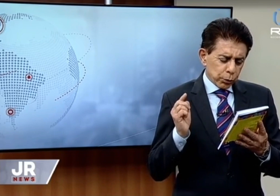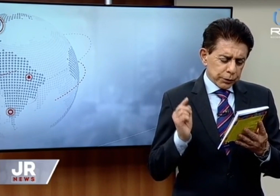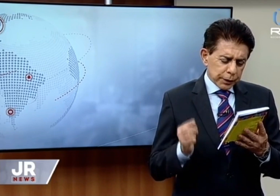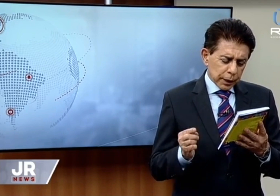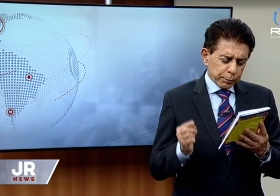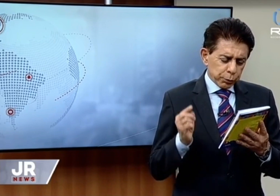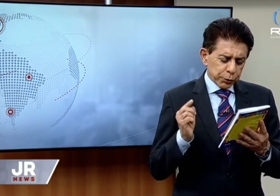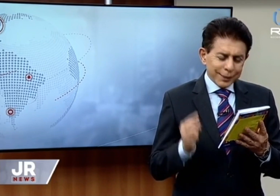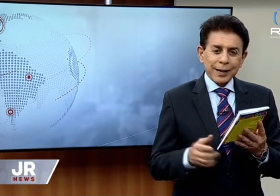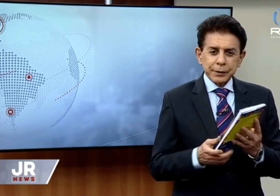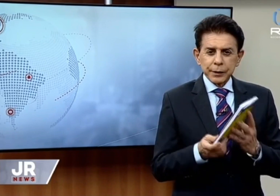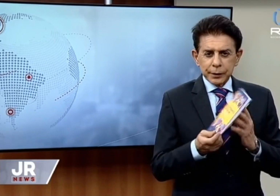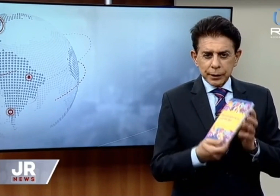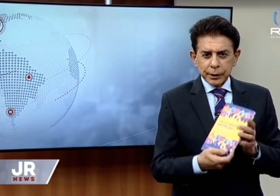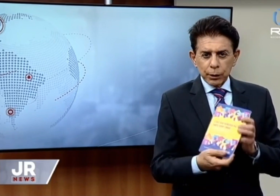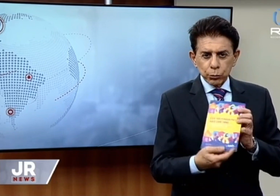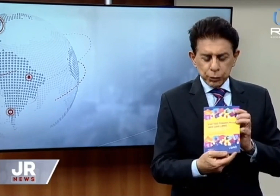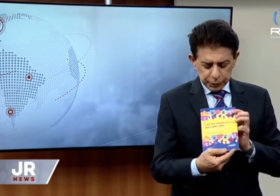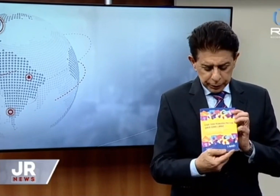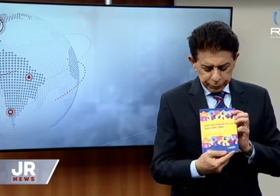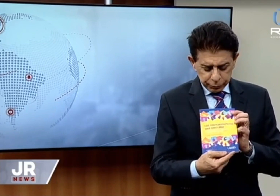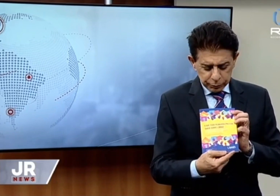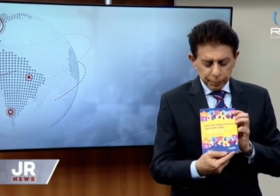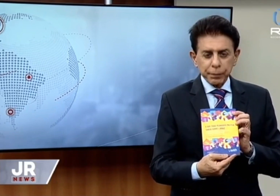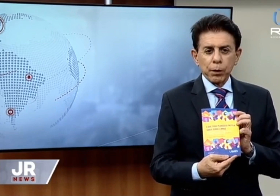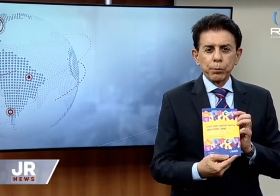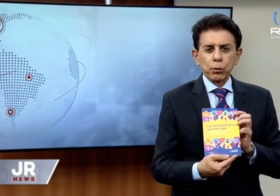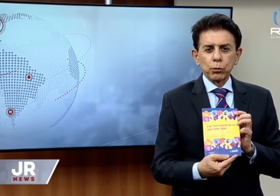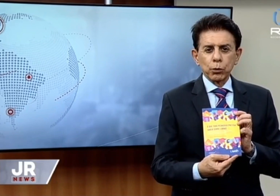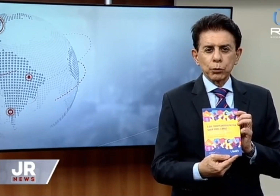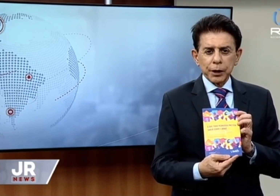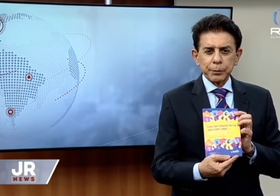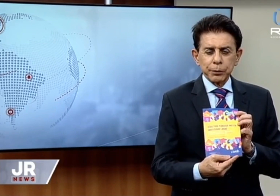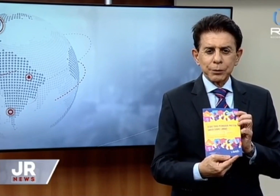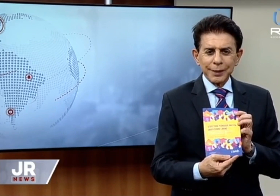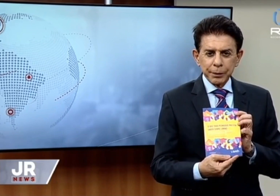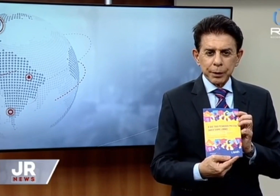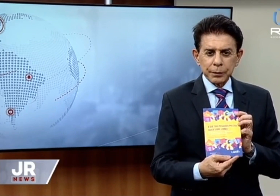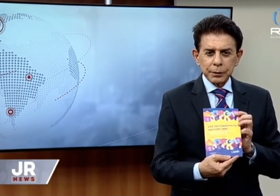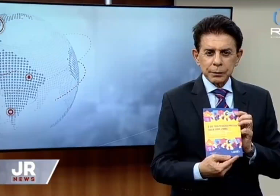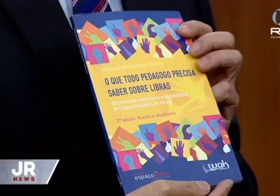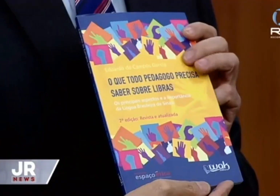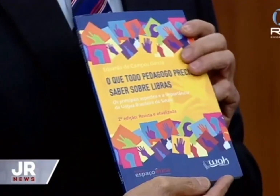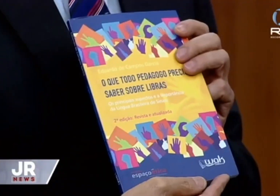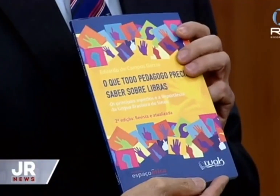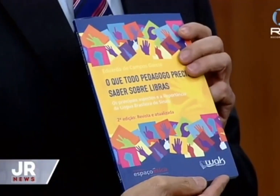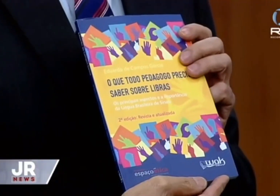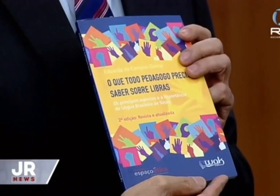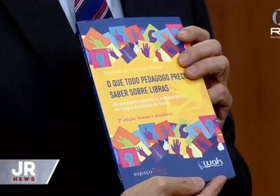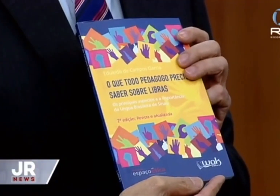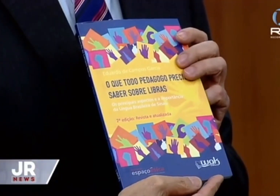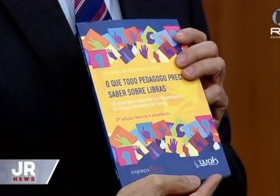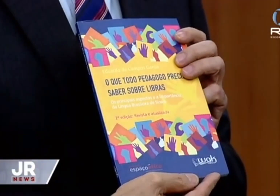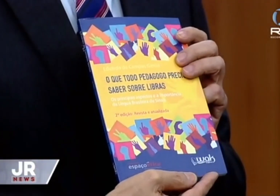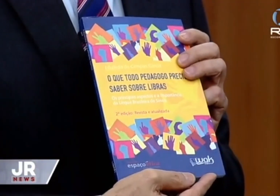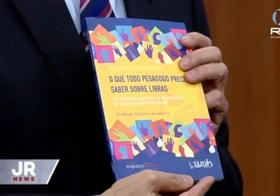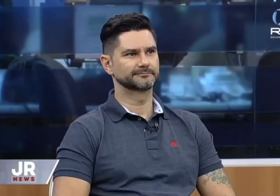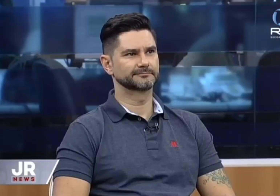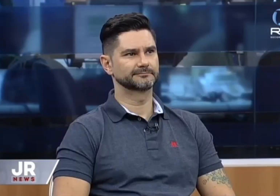Eduardo de Campos Garcia, que está aqui, autor desse livro, né, para falar um pouco conosco a respeito de Libras. E ele está aqui no nosso estúdio e ele é